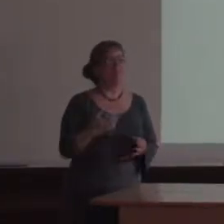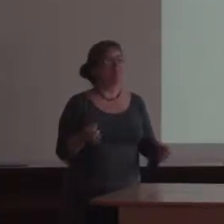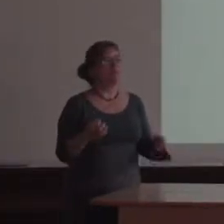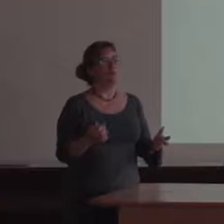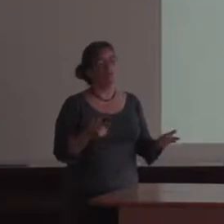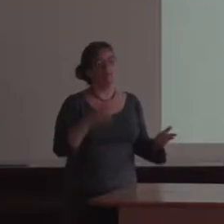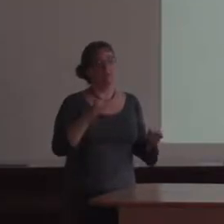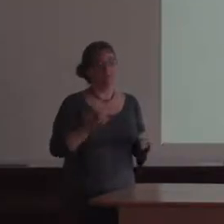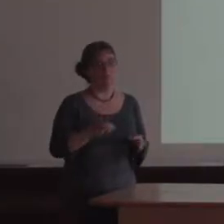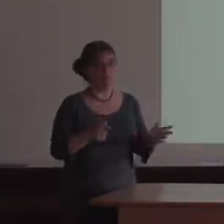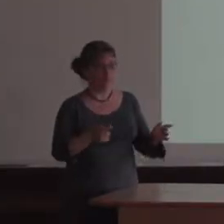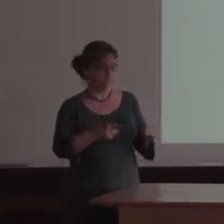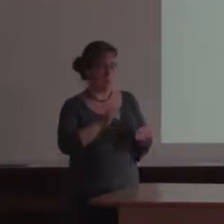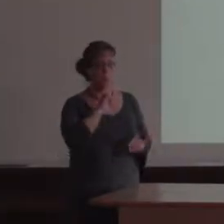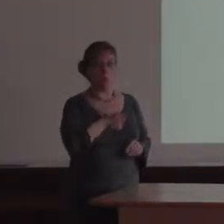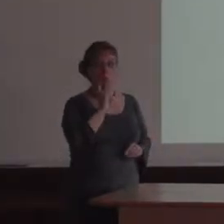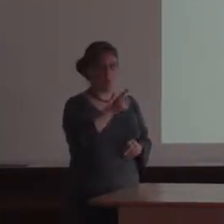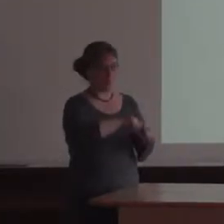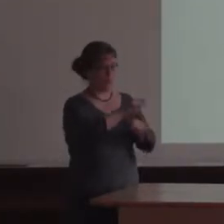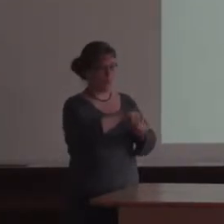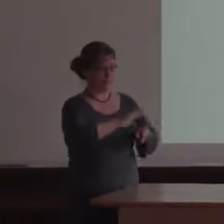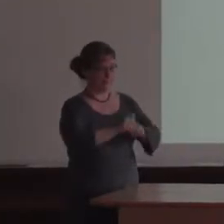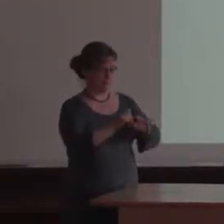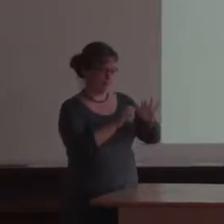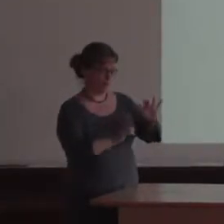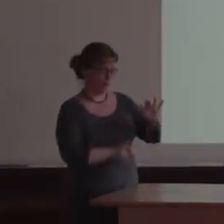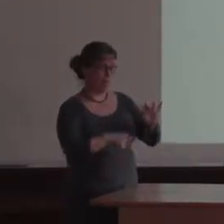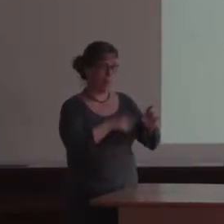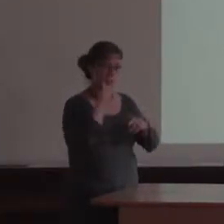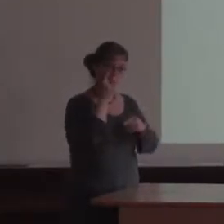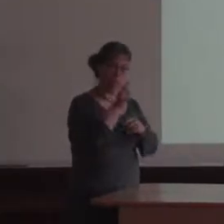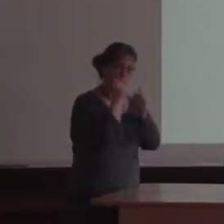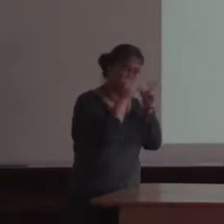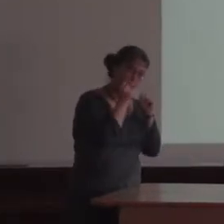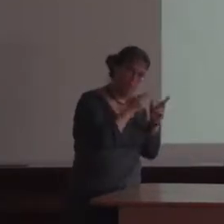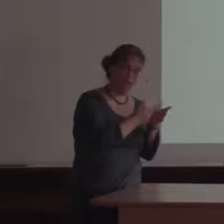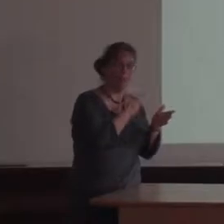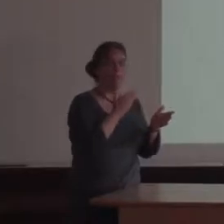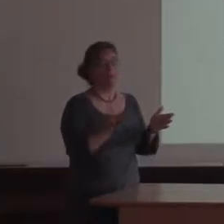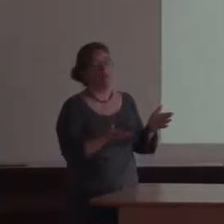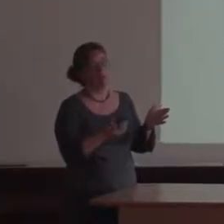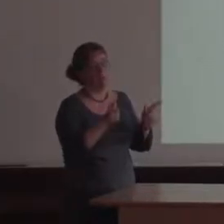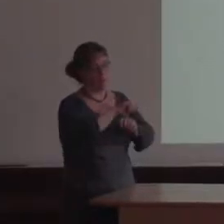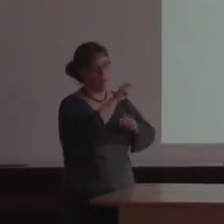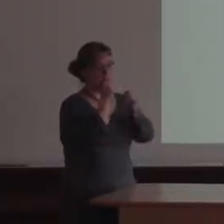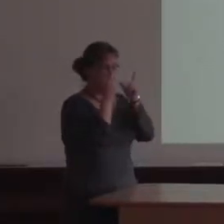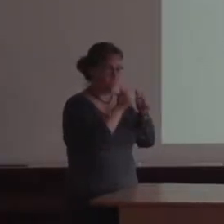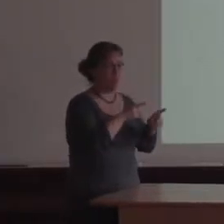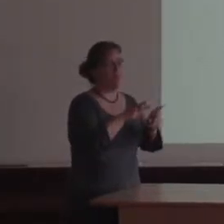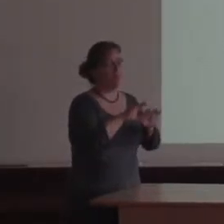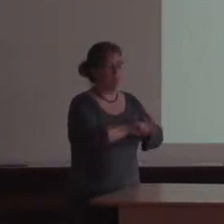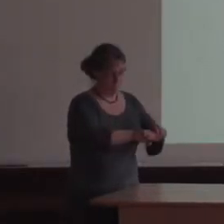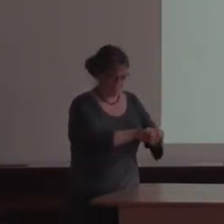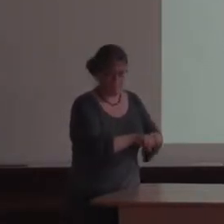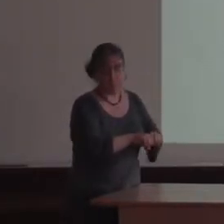en ligne de commande pour lancer vos tests. Il va faire la partie discovery, découverte de vos tests, leur exécution